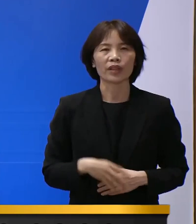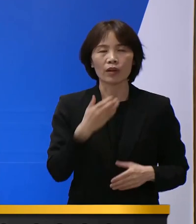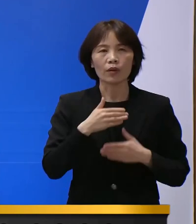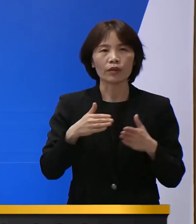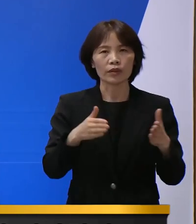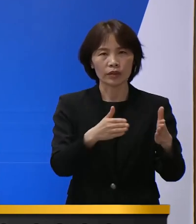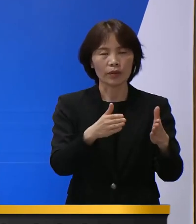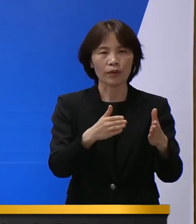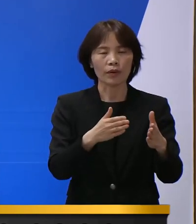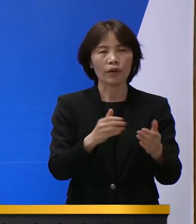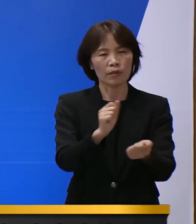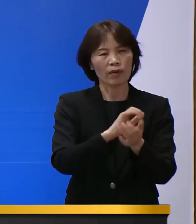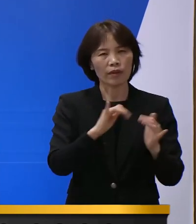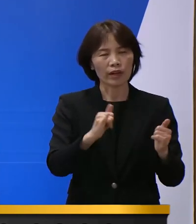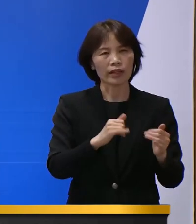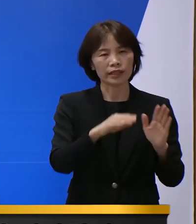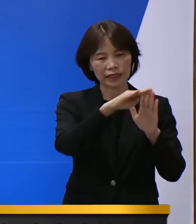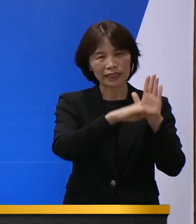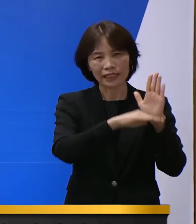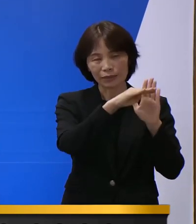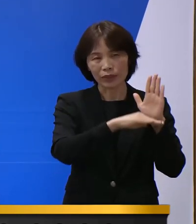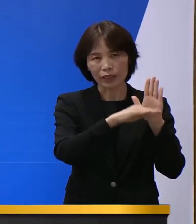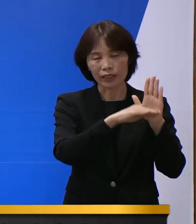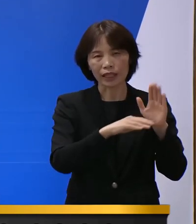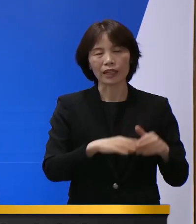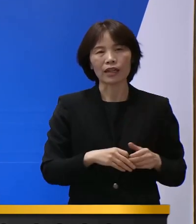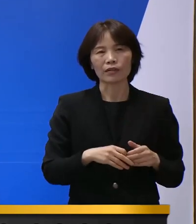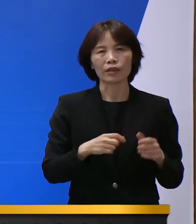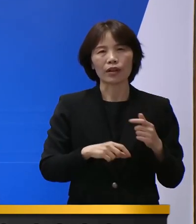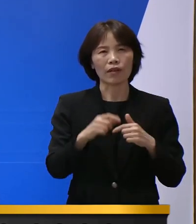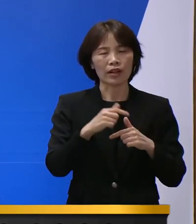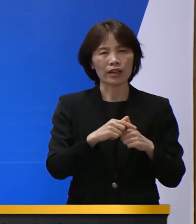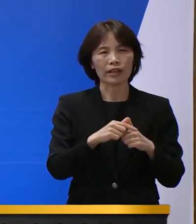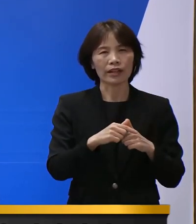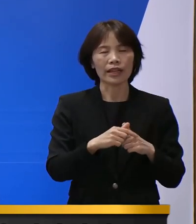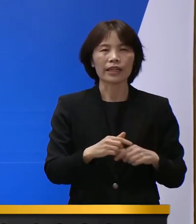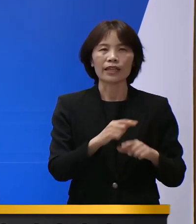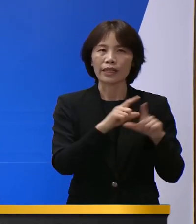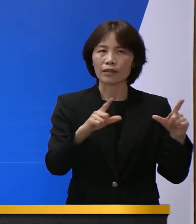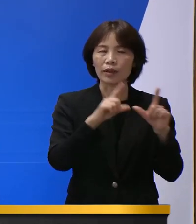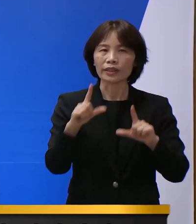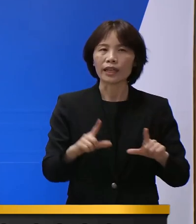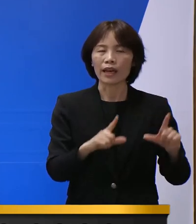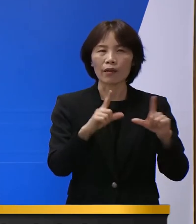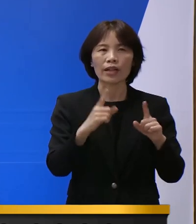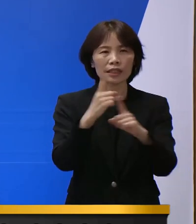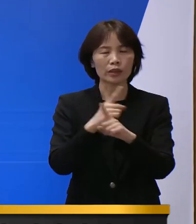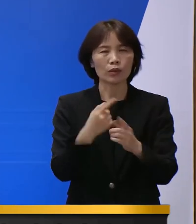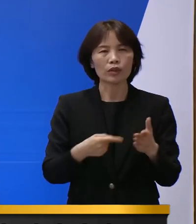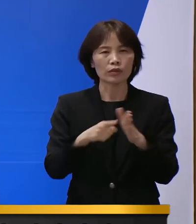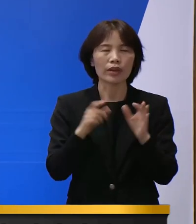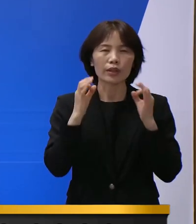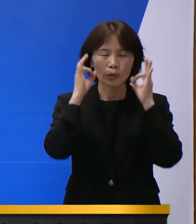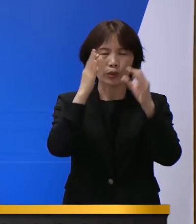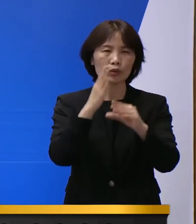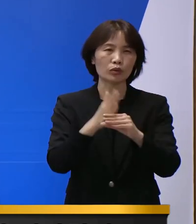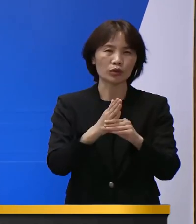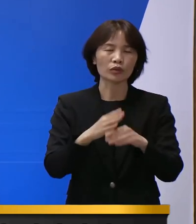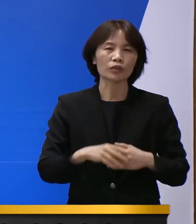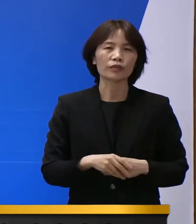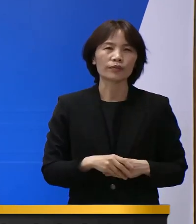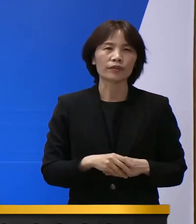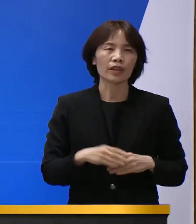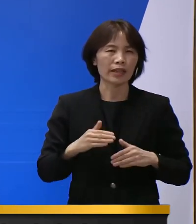경기도는 코로나19 감염병 등급 조정에 따라 대면 진료, 인프라 확충 등 일반 의료 체계로의 전환을 철저히 준비하고 있습니다.